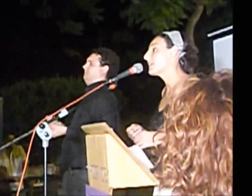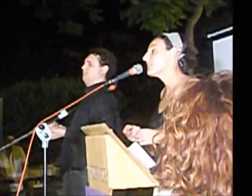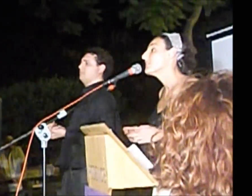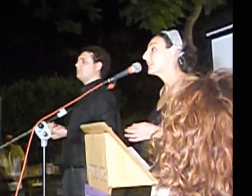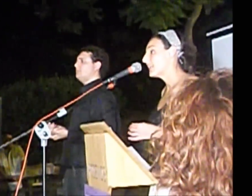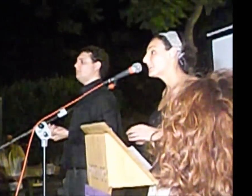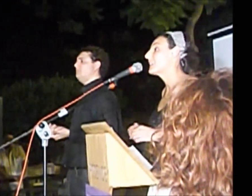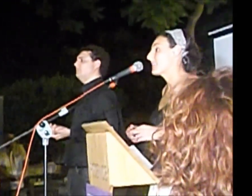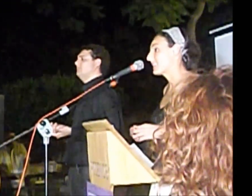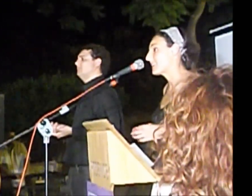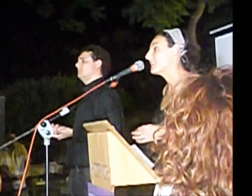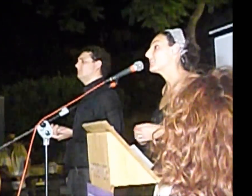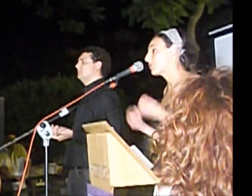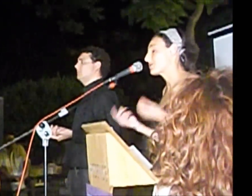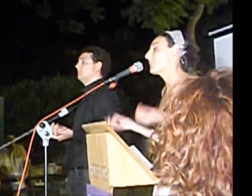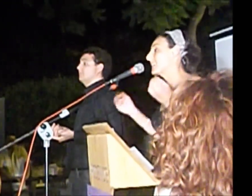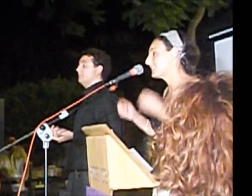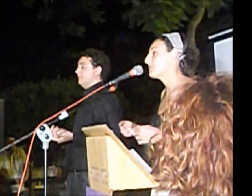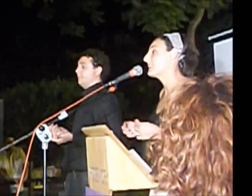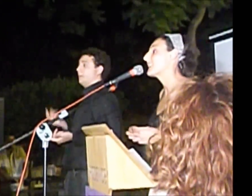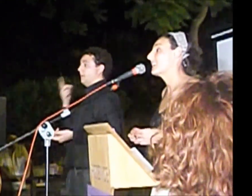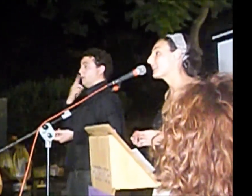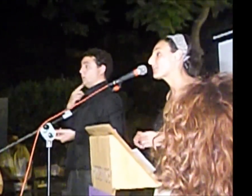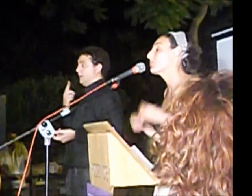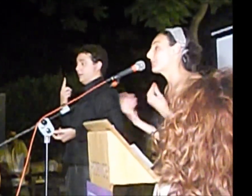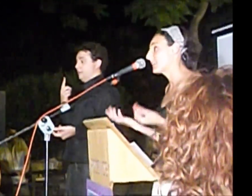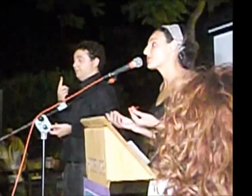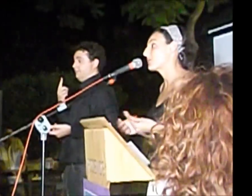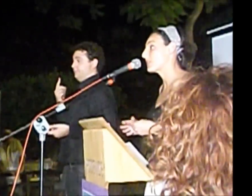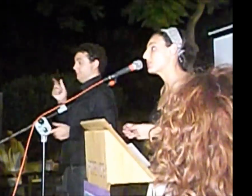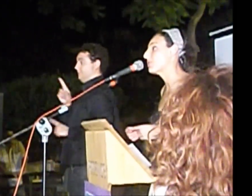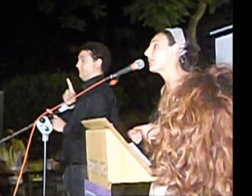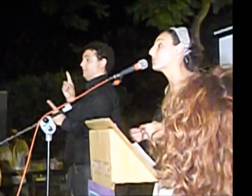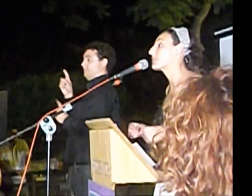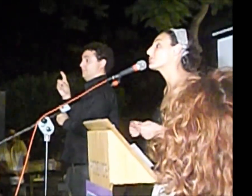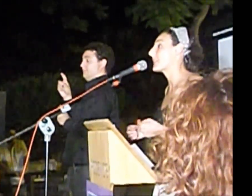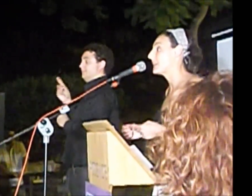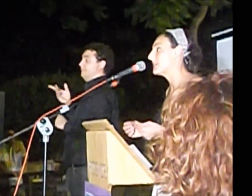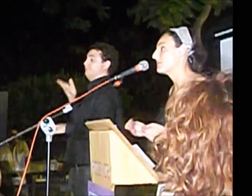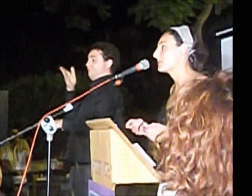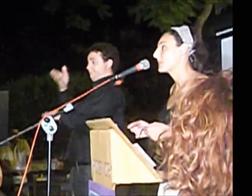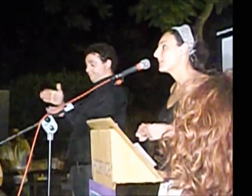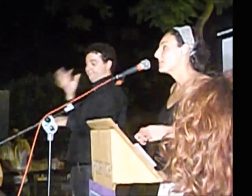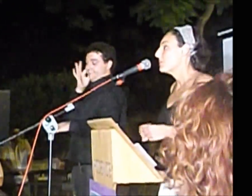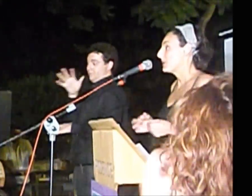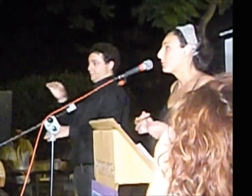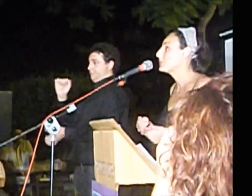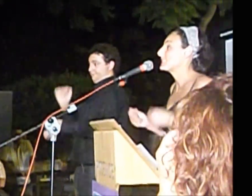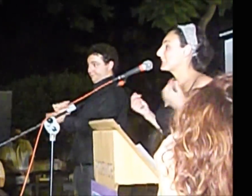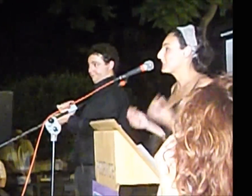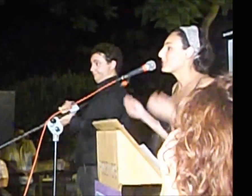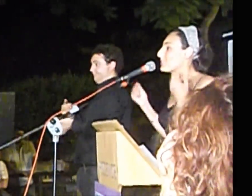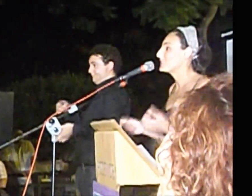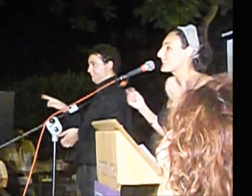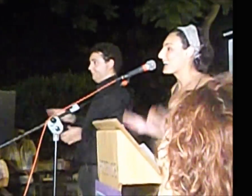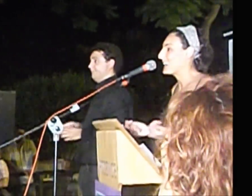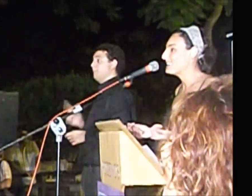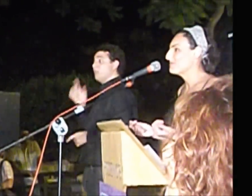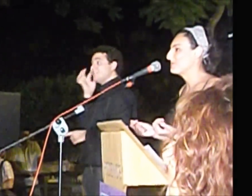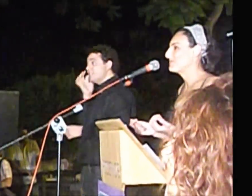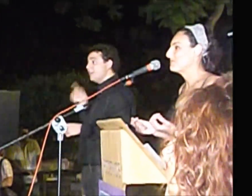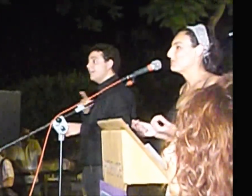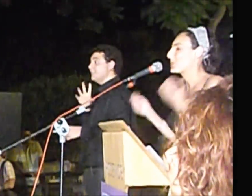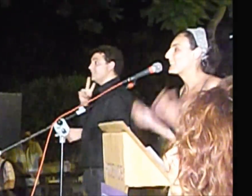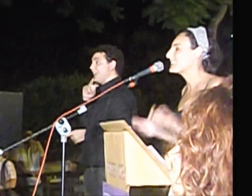cualquier día irán y la detendrán, y entonces lo que harán será meterla en la cárcel por haber desobedecido al gobierno israelí. Pero bueno, es que esta señora no es